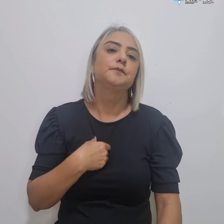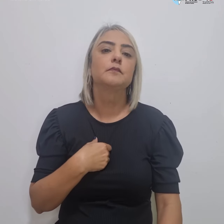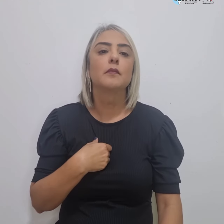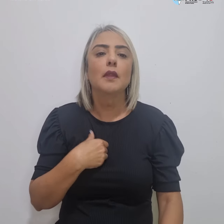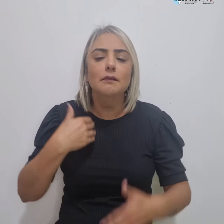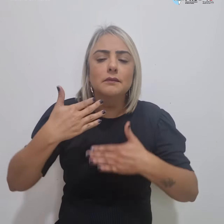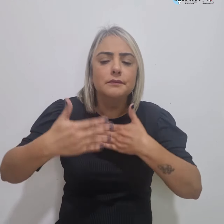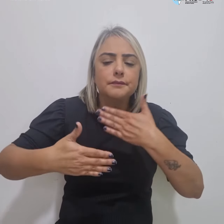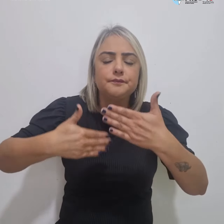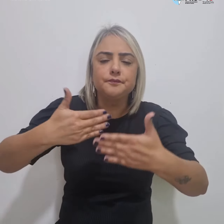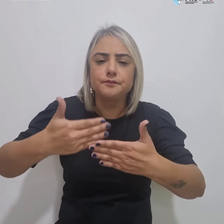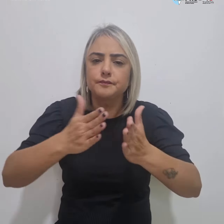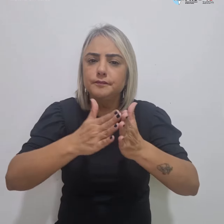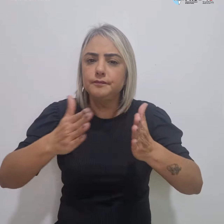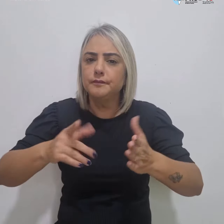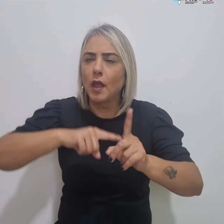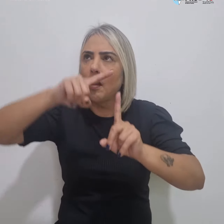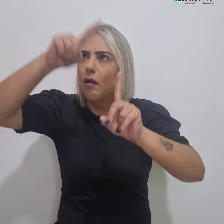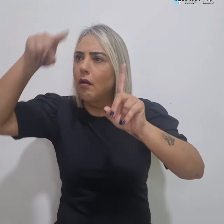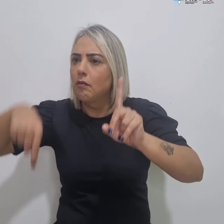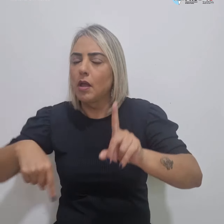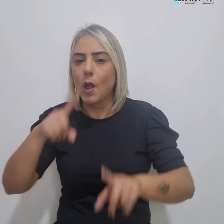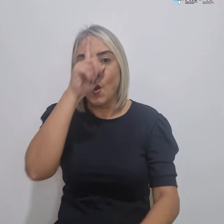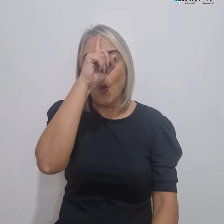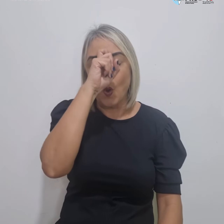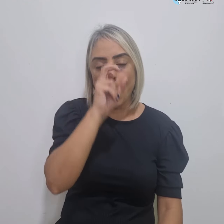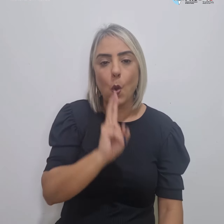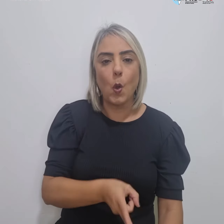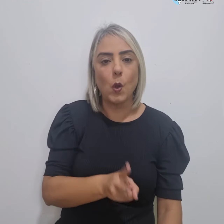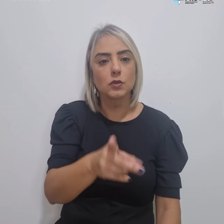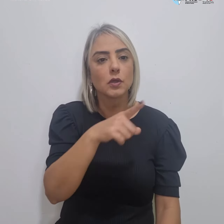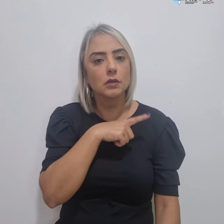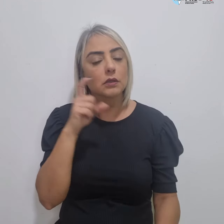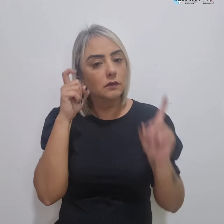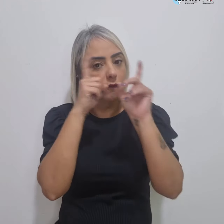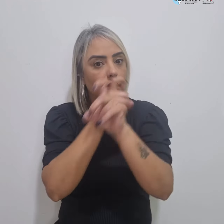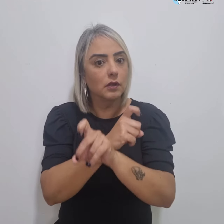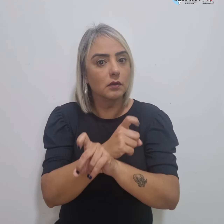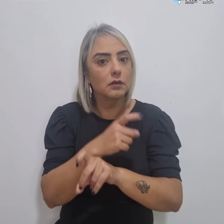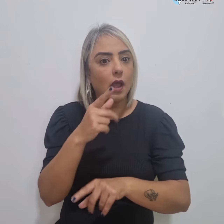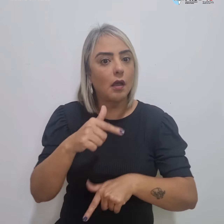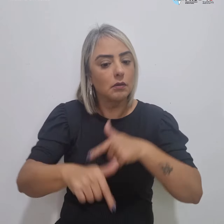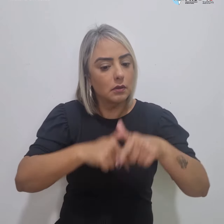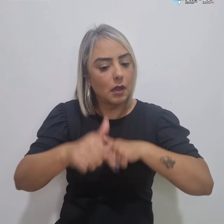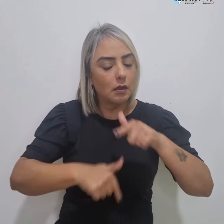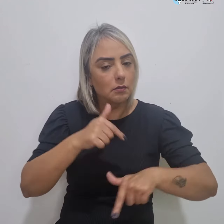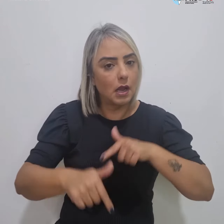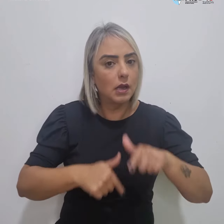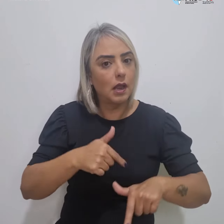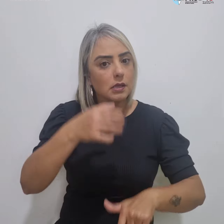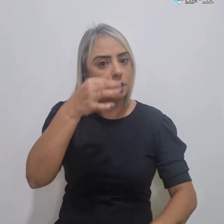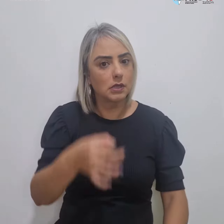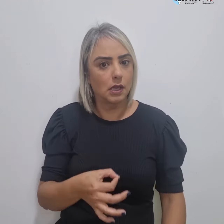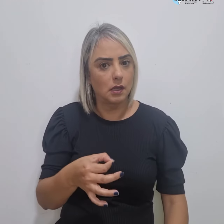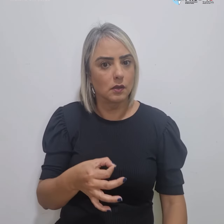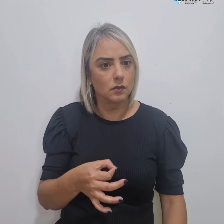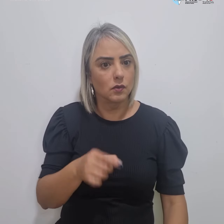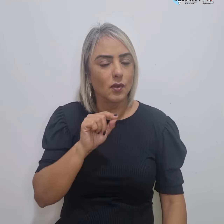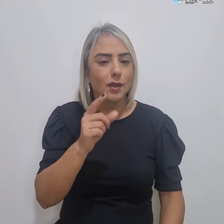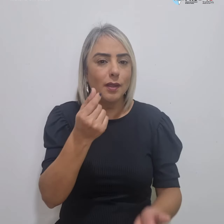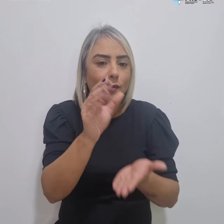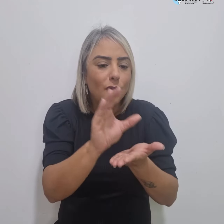Passado o auge da pandemia, os hospitais continuam tendo dificuldade para funcionar como deveriam e